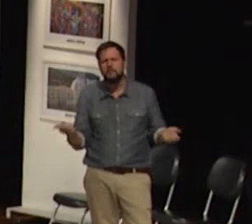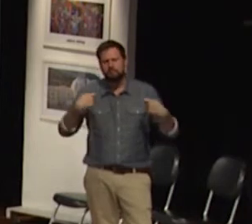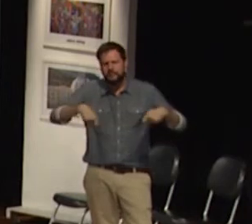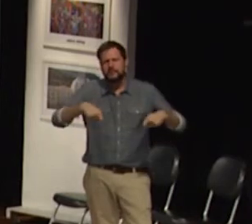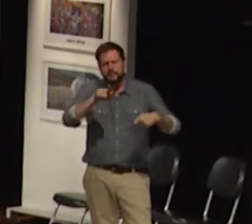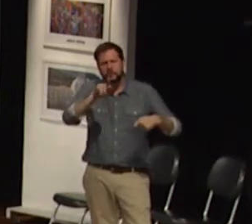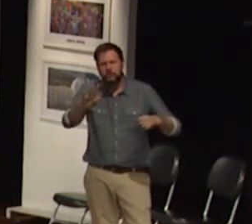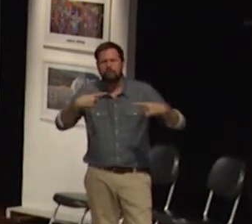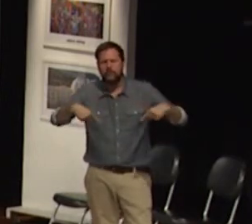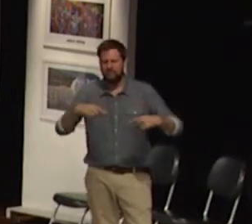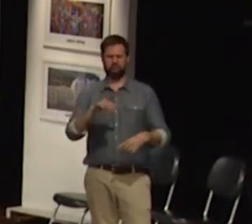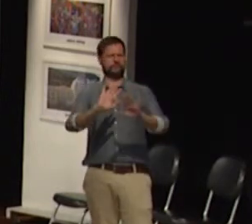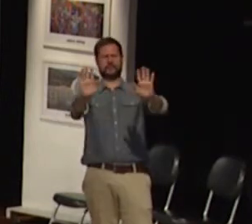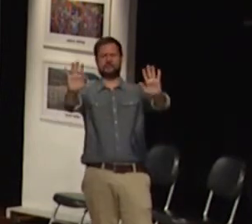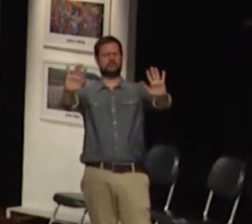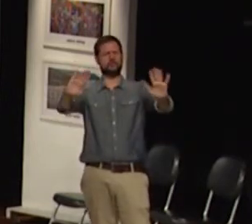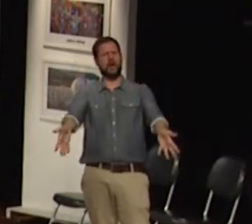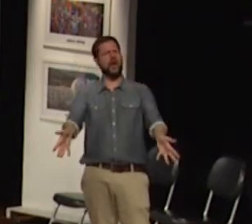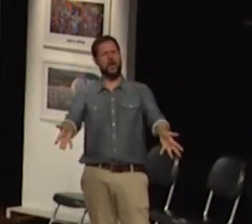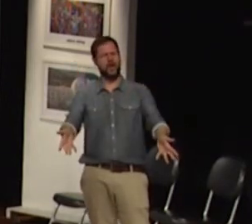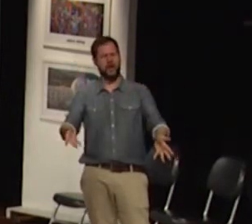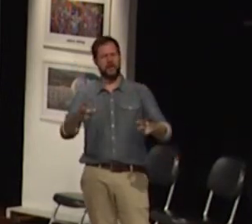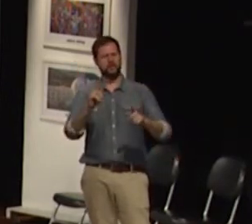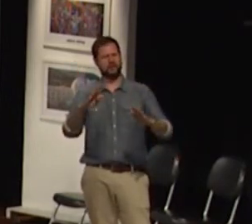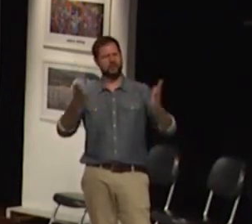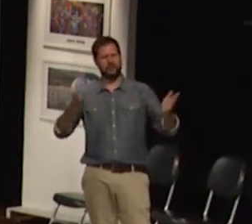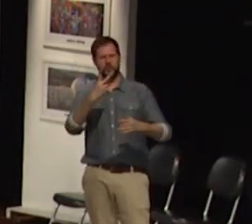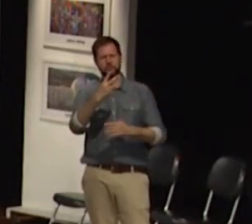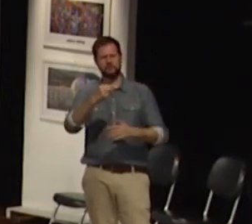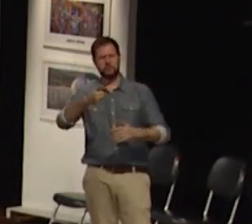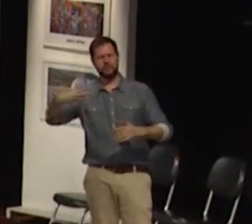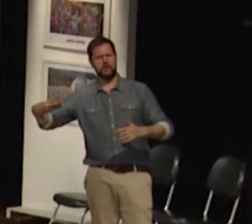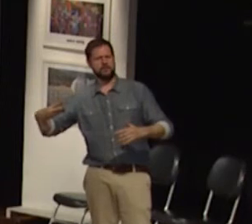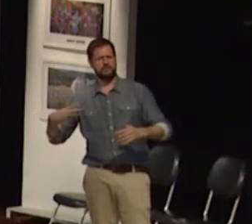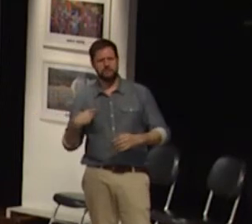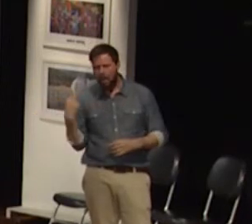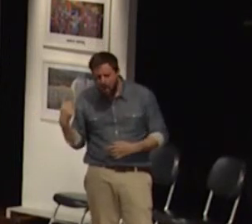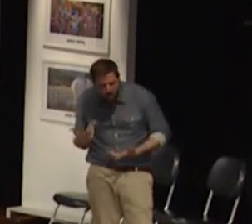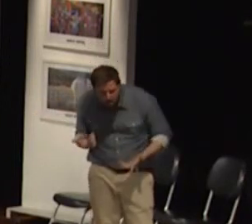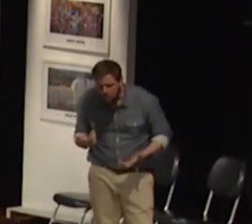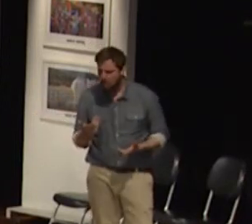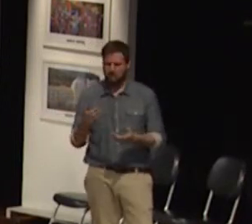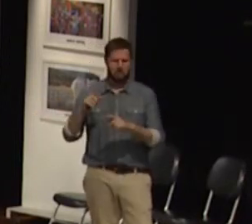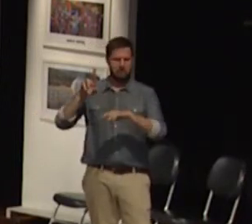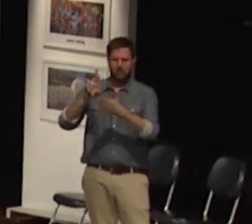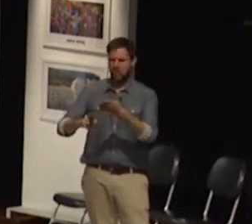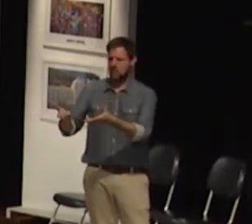cadê? Eu preciso do GT de vocês. Eu falei, não, já, a gente já entregou. Em 2013 a gente entregou. Nossa, mas eu ainda não